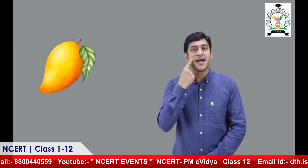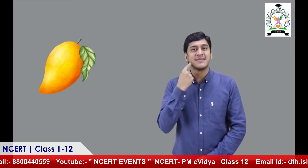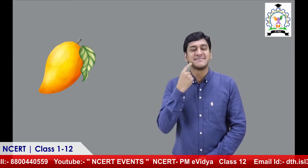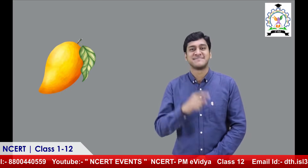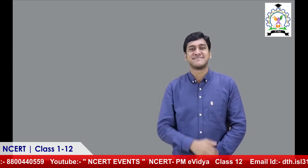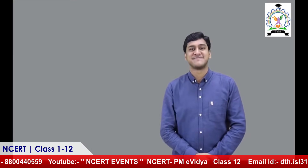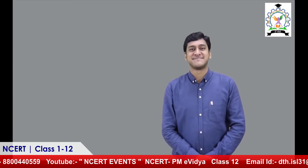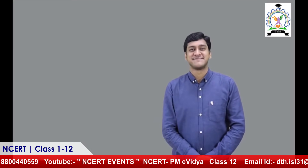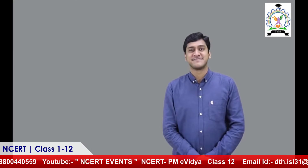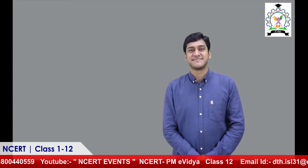और इसका रंग पीला है।